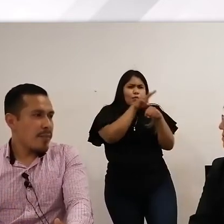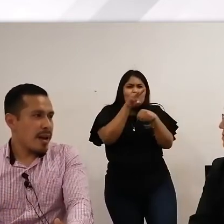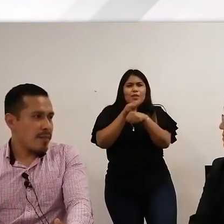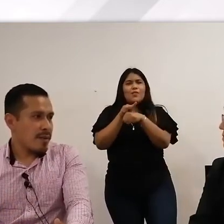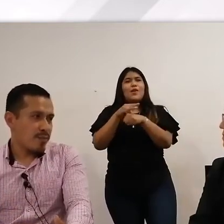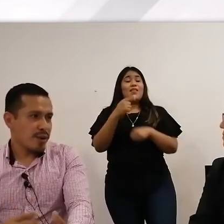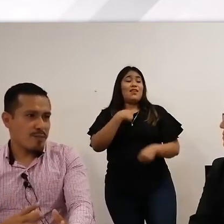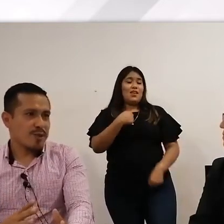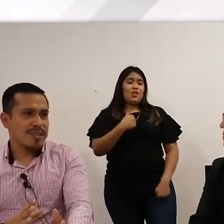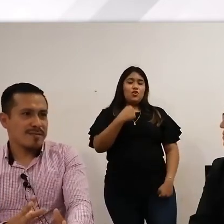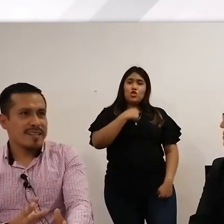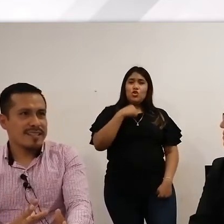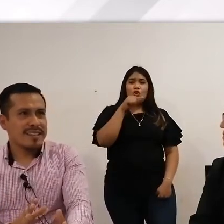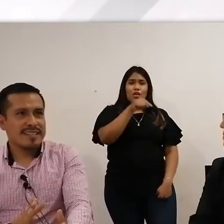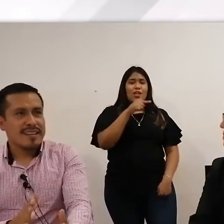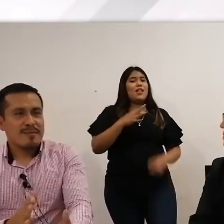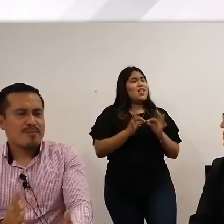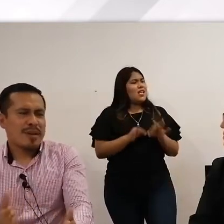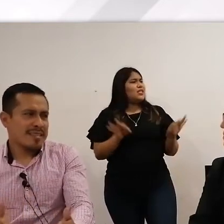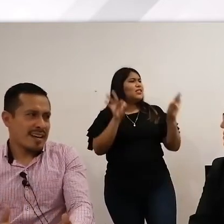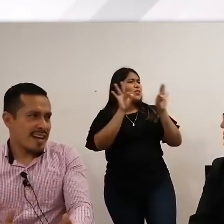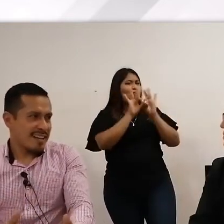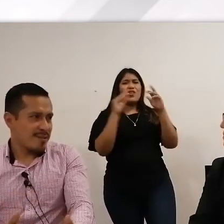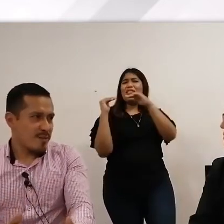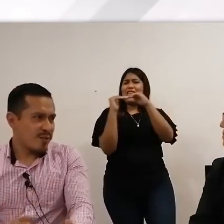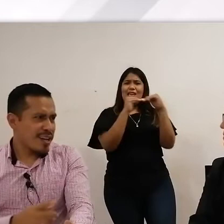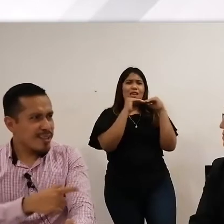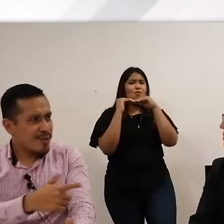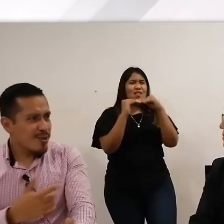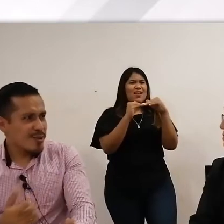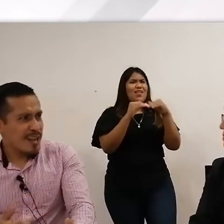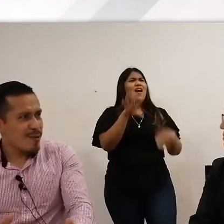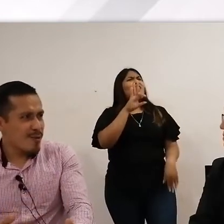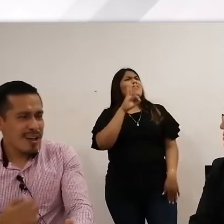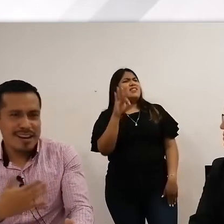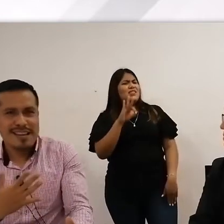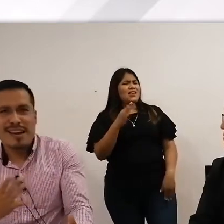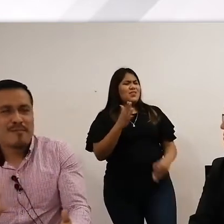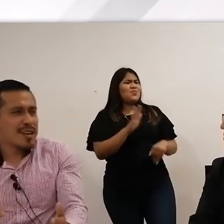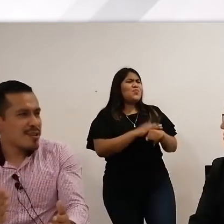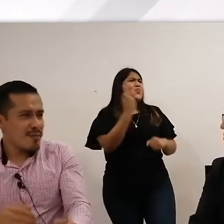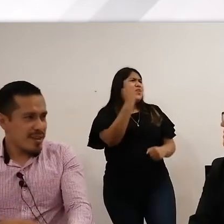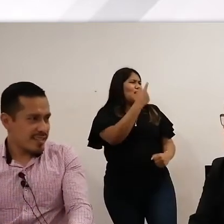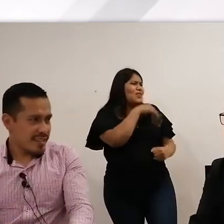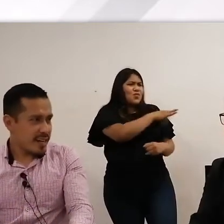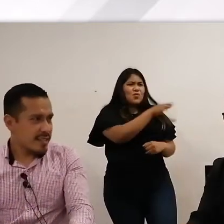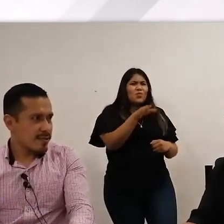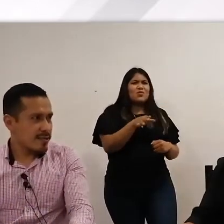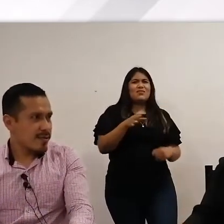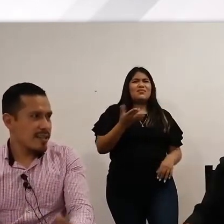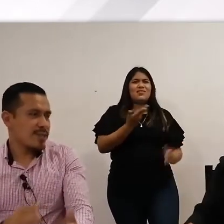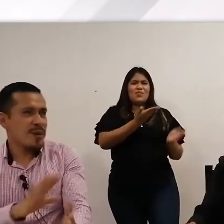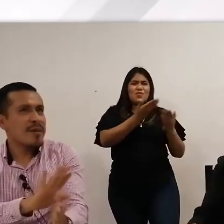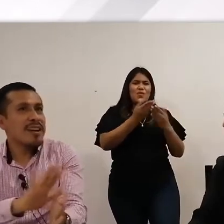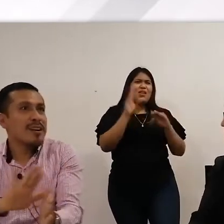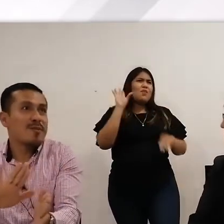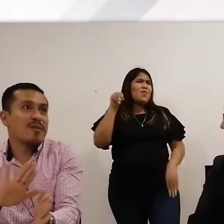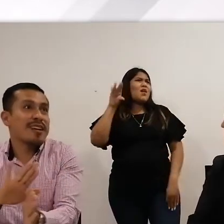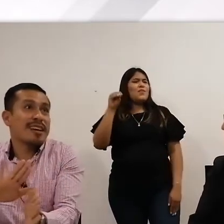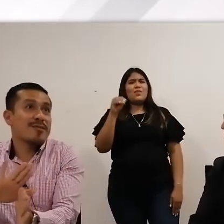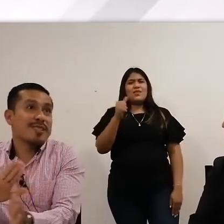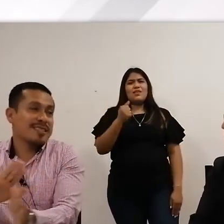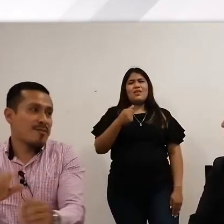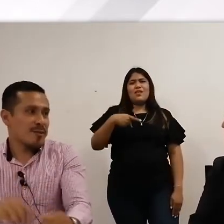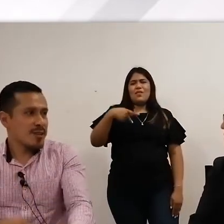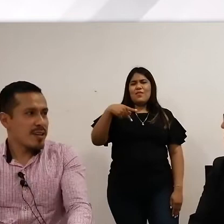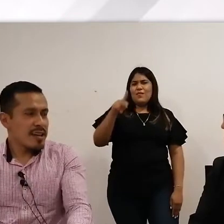importante para mí, porque muchas veces pensarán, ¿no? ¿Por qué a todos saludan y a mí no me hace caso, ¿no? Y es una manera como